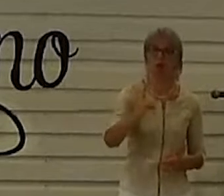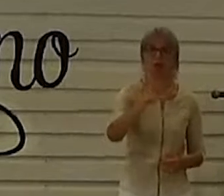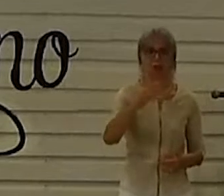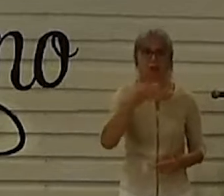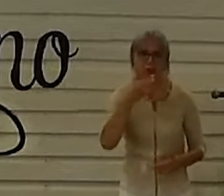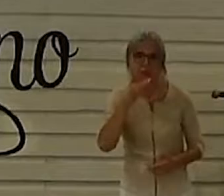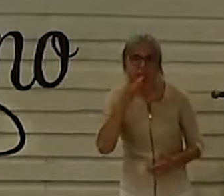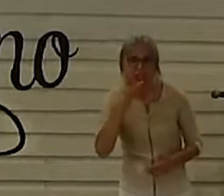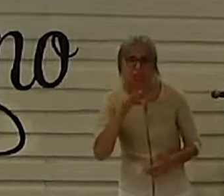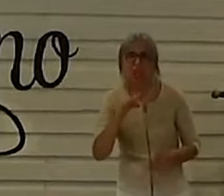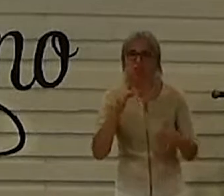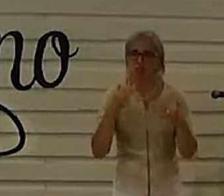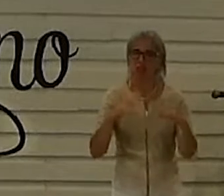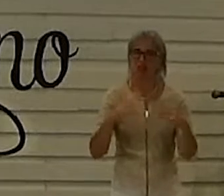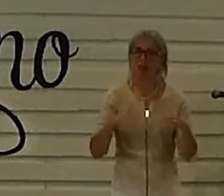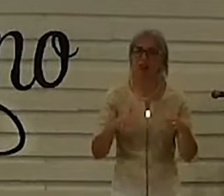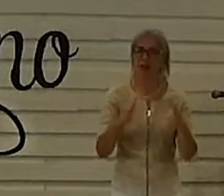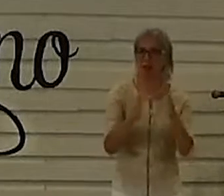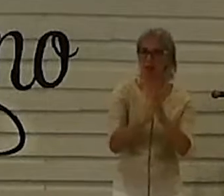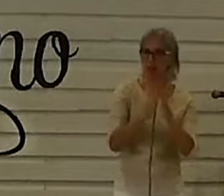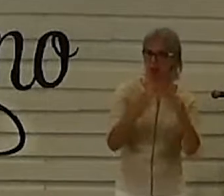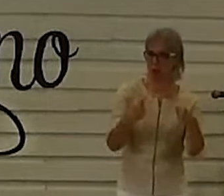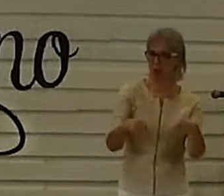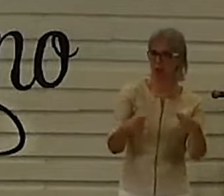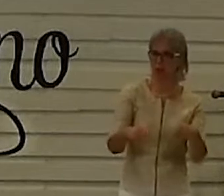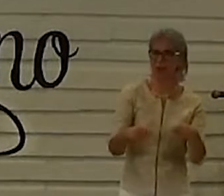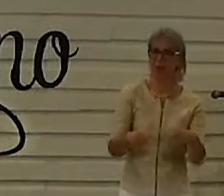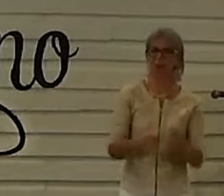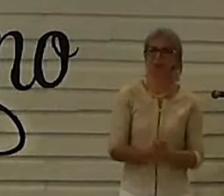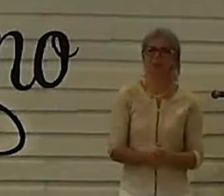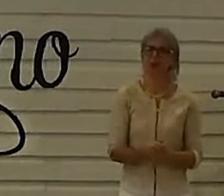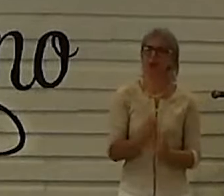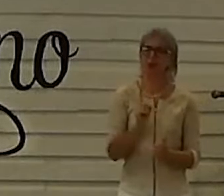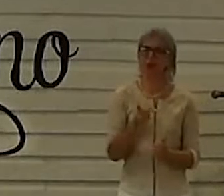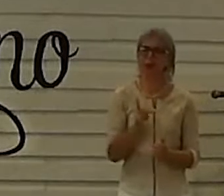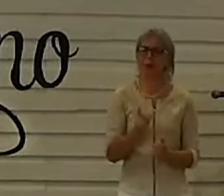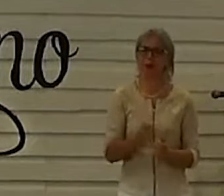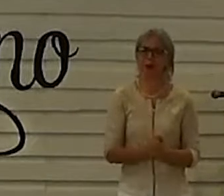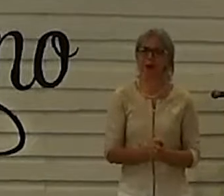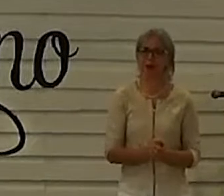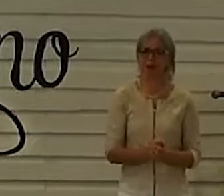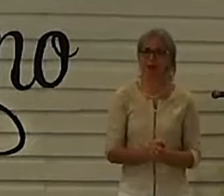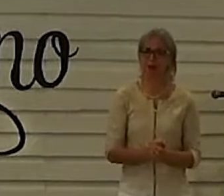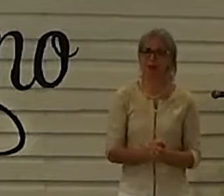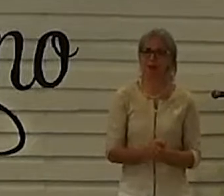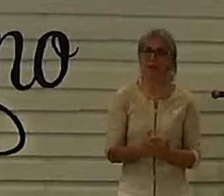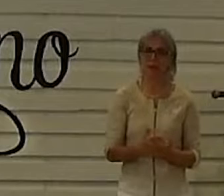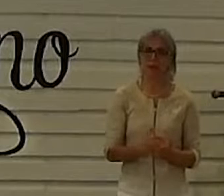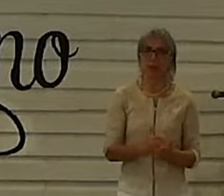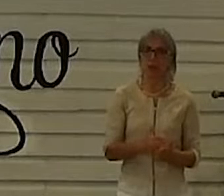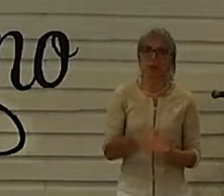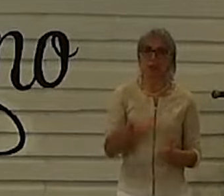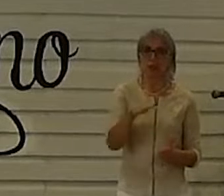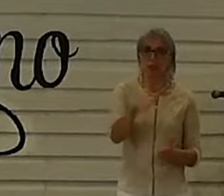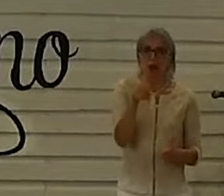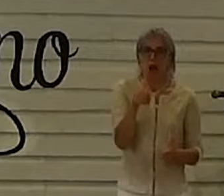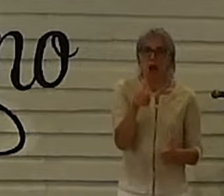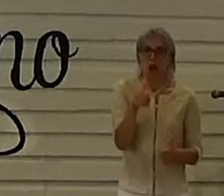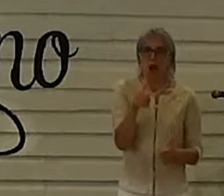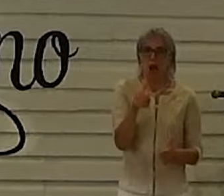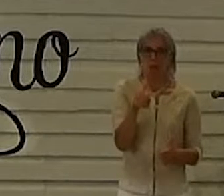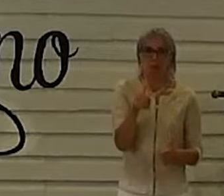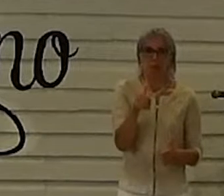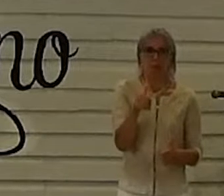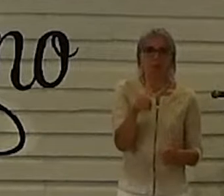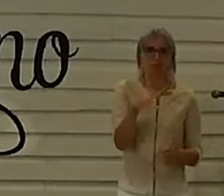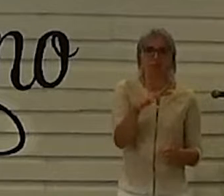fatte in questa chiesa, non soltanto da me, sono stati sempre degli appelli a qualcosa, per ricevere qualcosa. È vero o non è